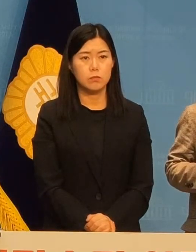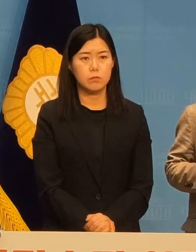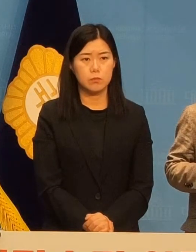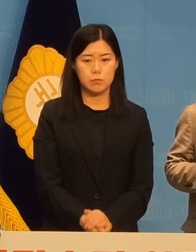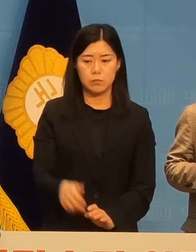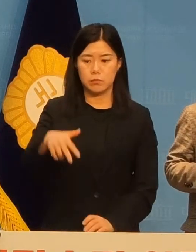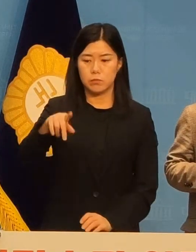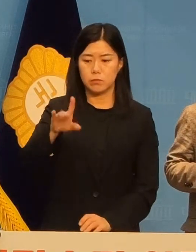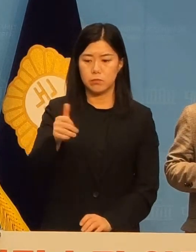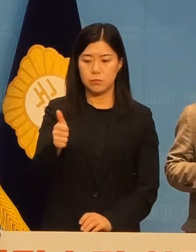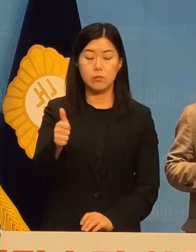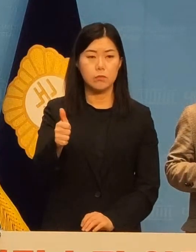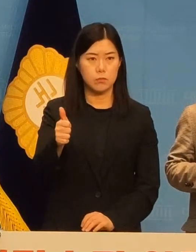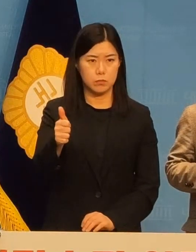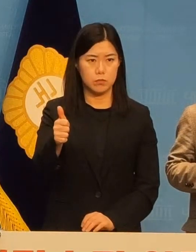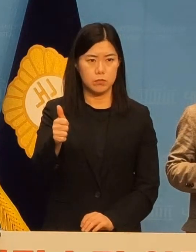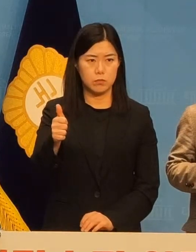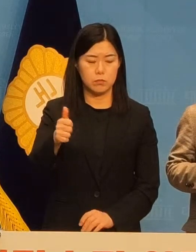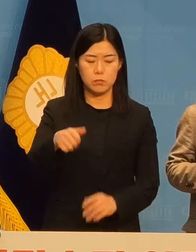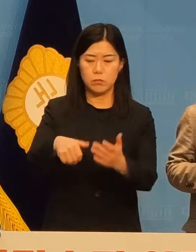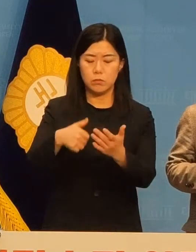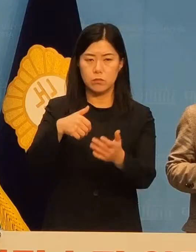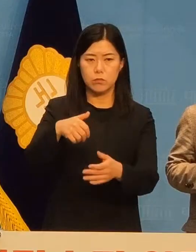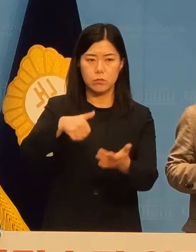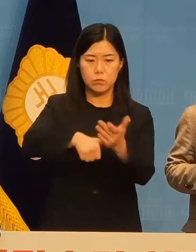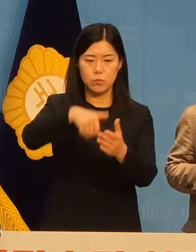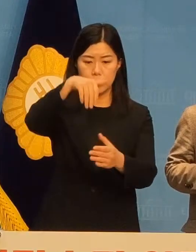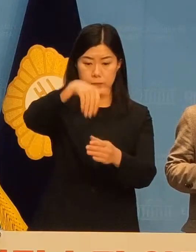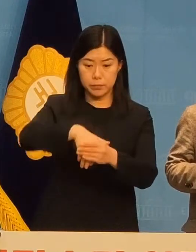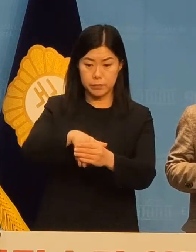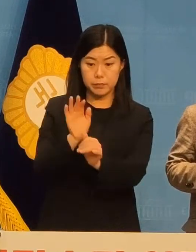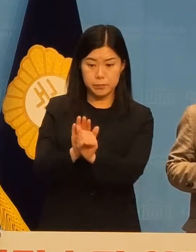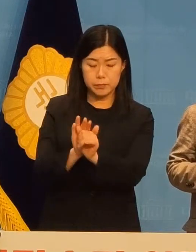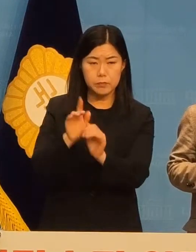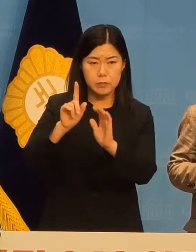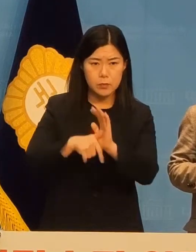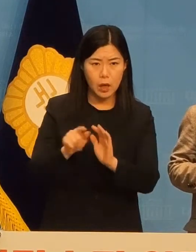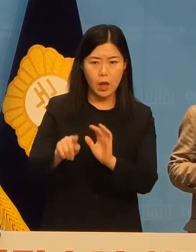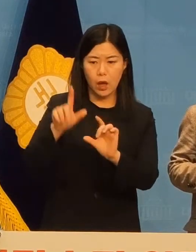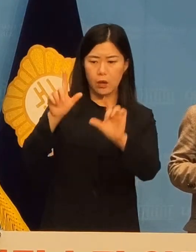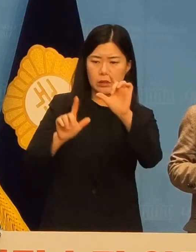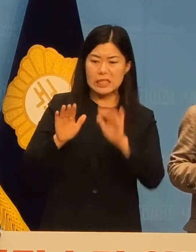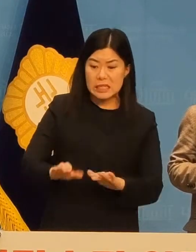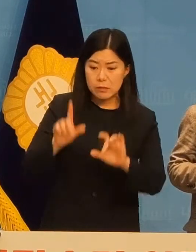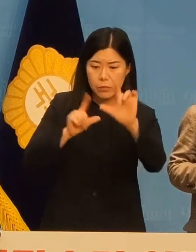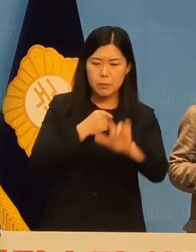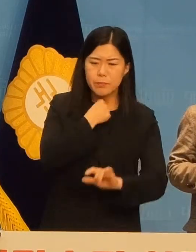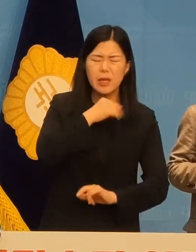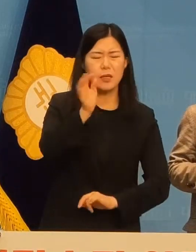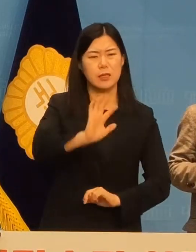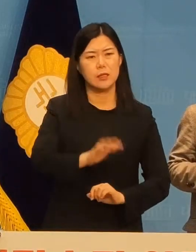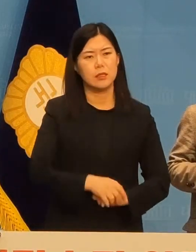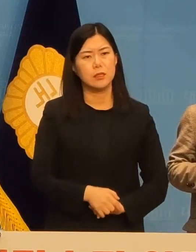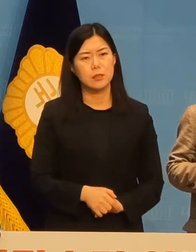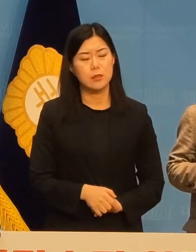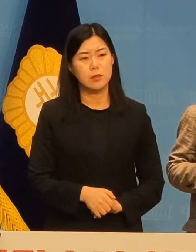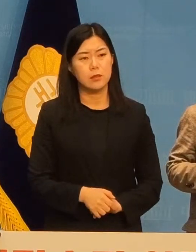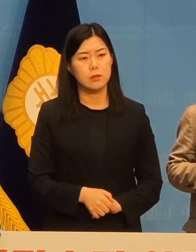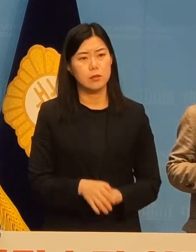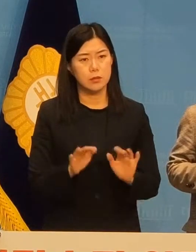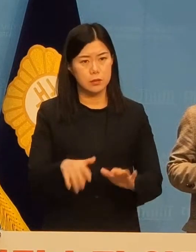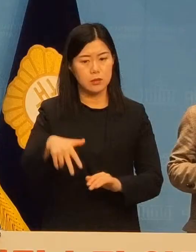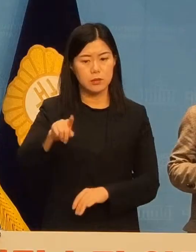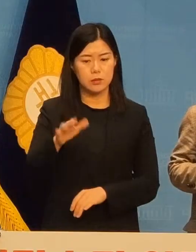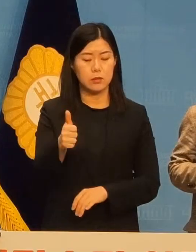장동혁 대표에게 투표하고 지지했을 때 이런 모습을 바란 것이 아닙니다. 지금